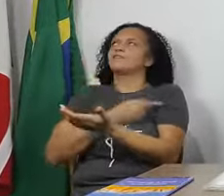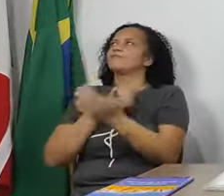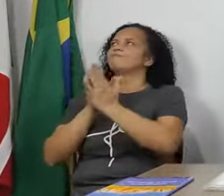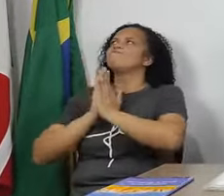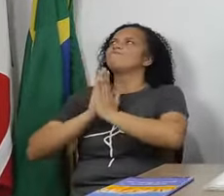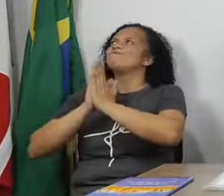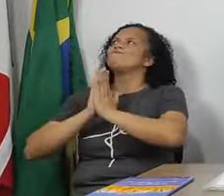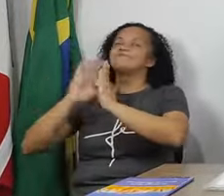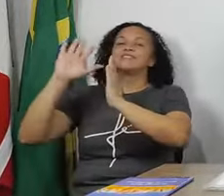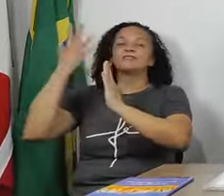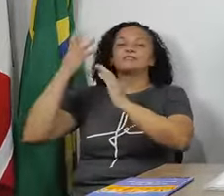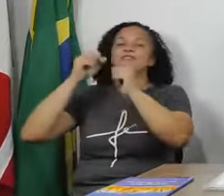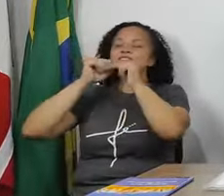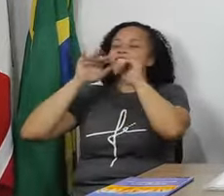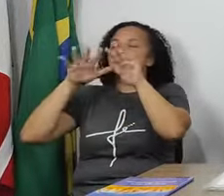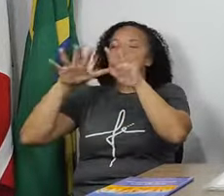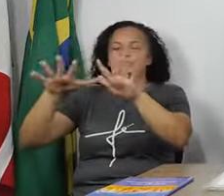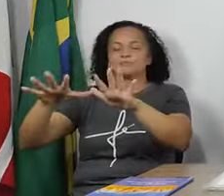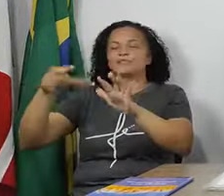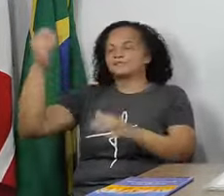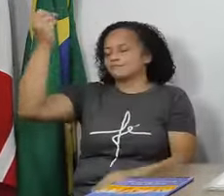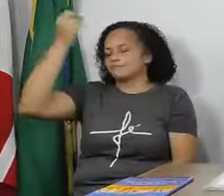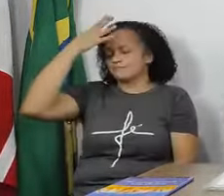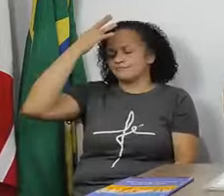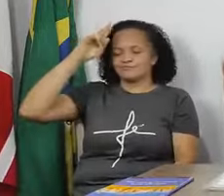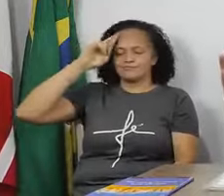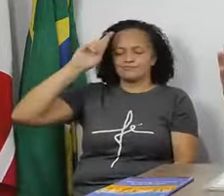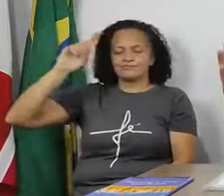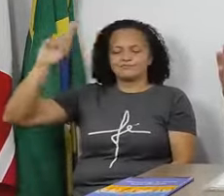nós recebemos a graça de Deus, o